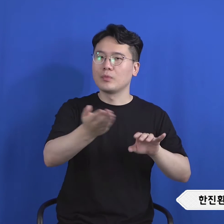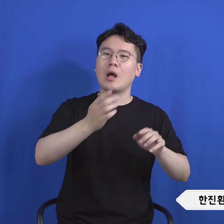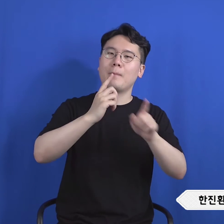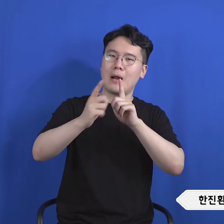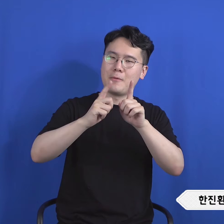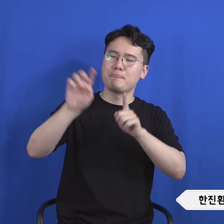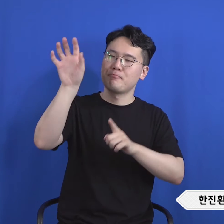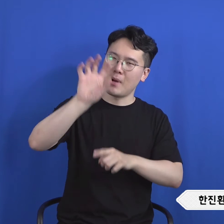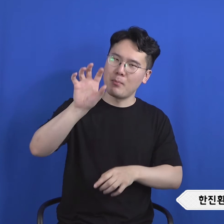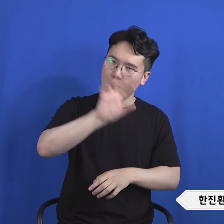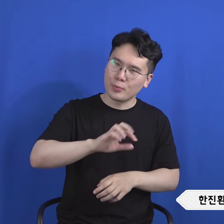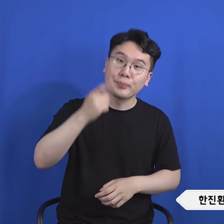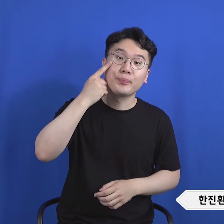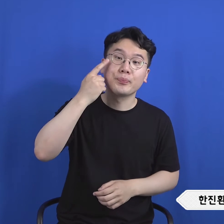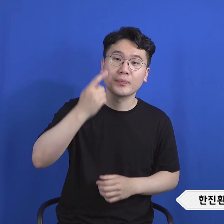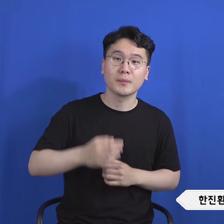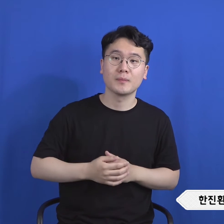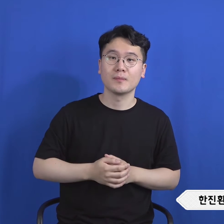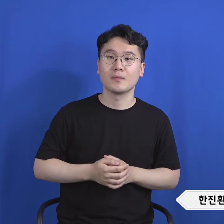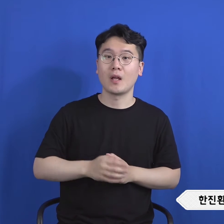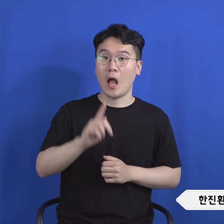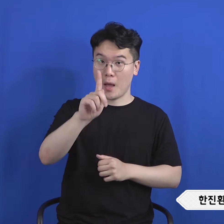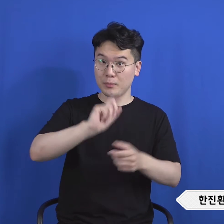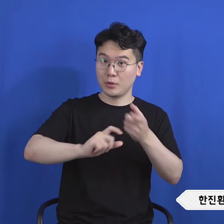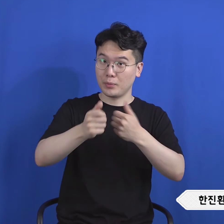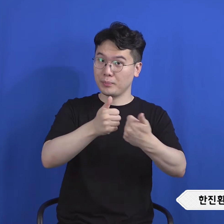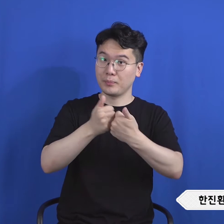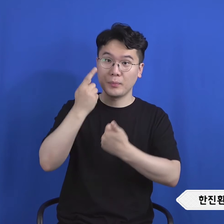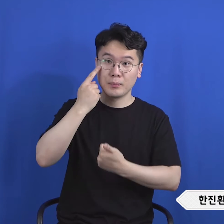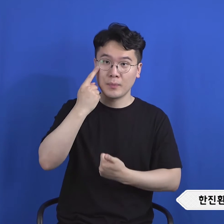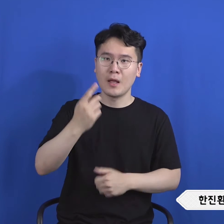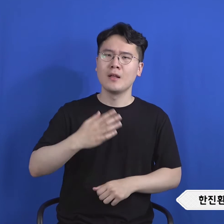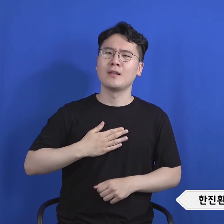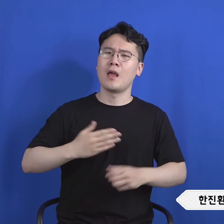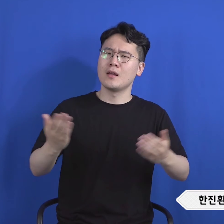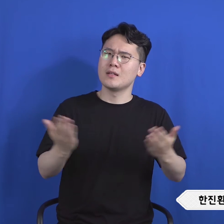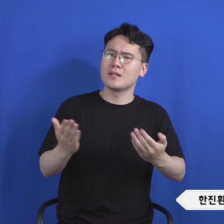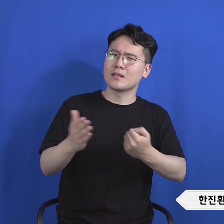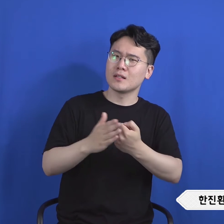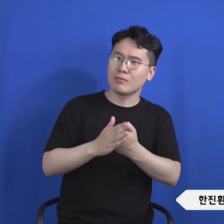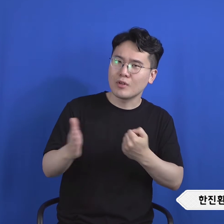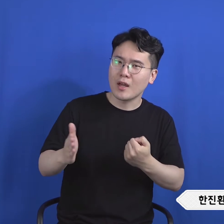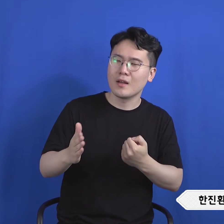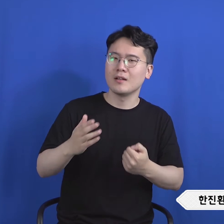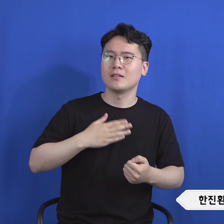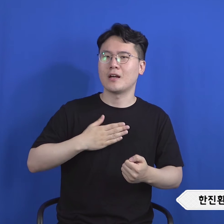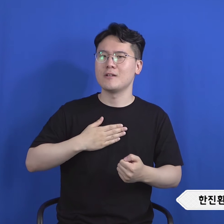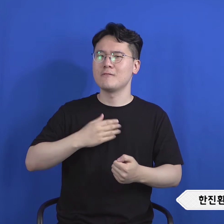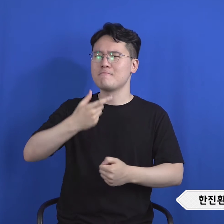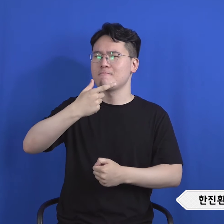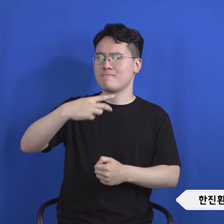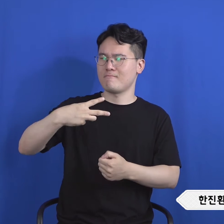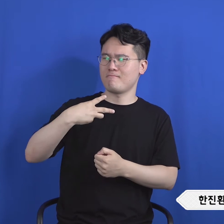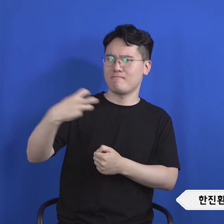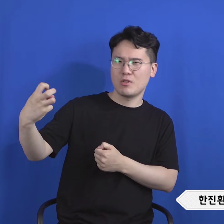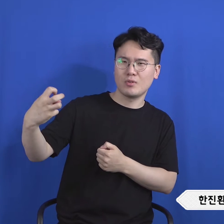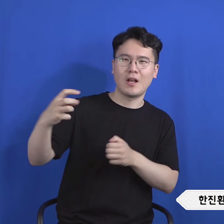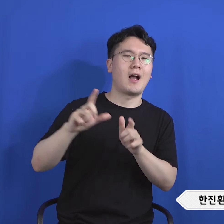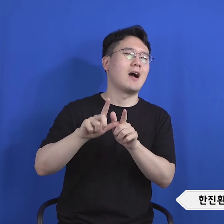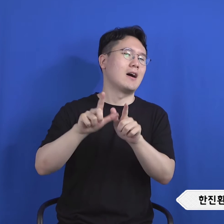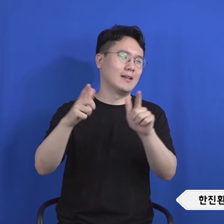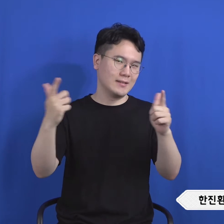자꾸 되뇌이십시오. 다시 한번 따라 하십시오. 하나님은 내가 한 일 때문에 나를 덜 사랑하지 않는다.